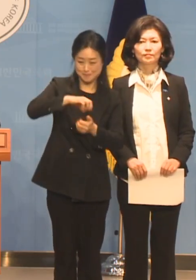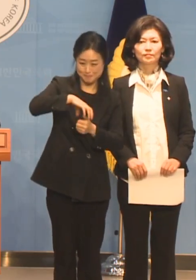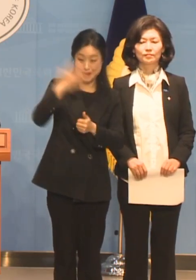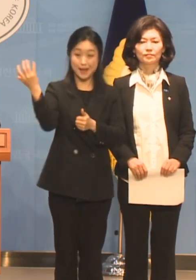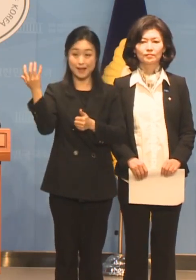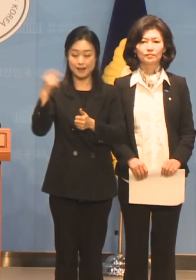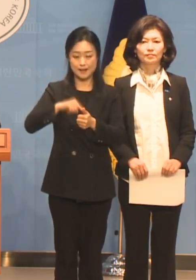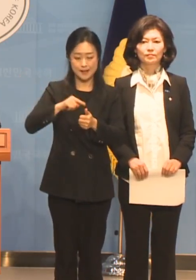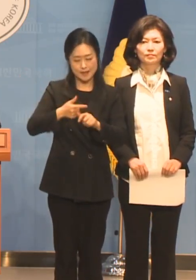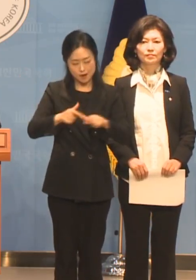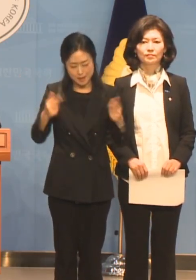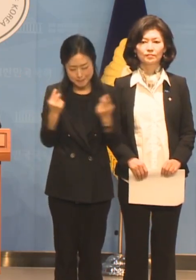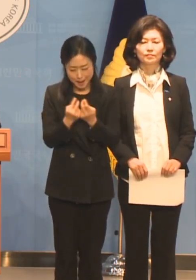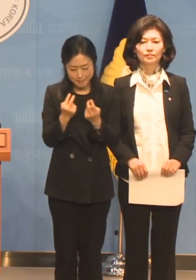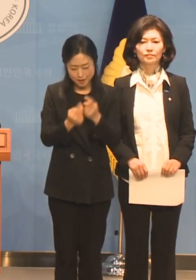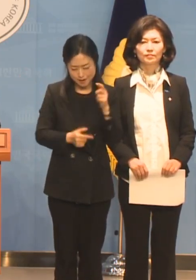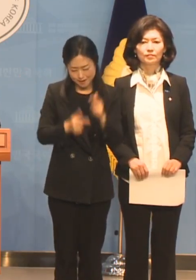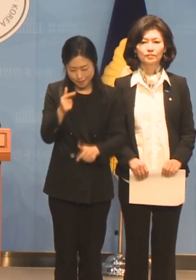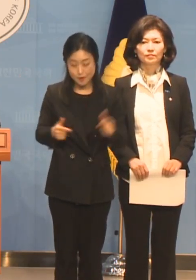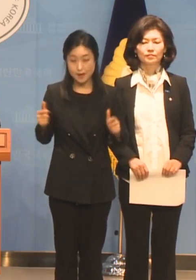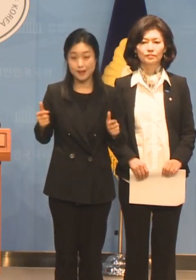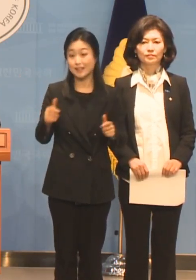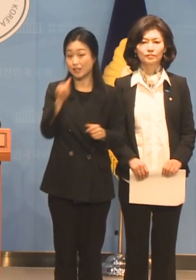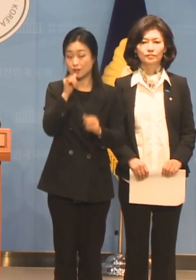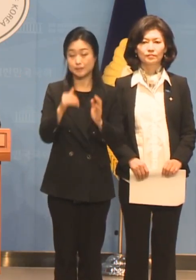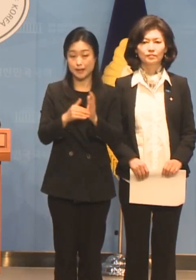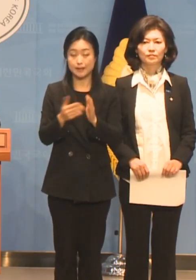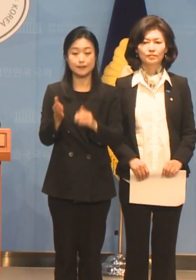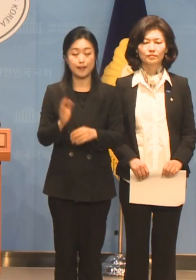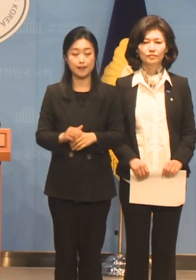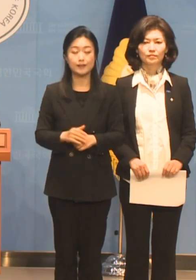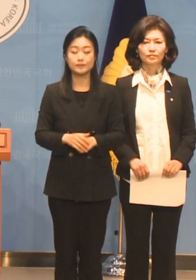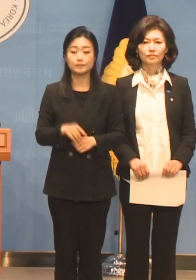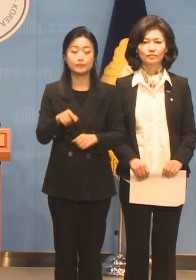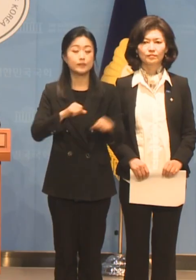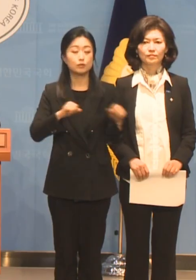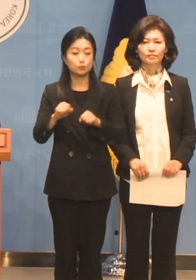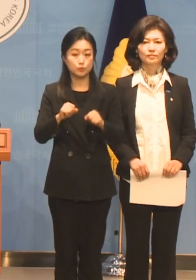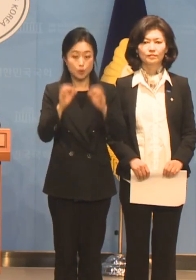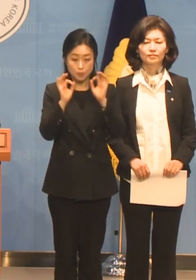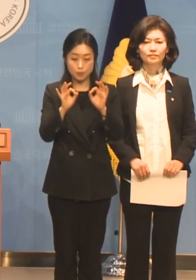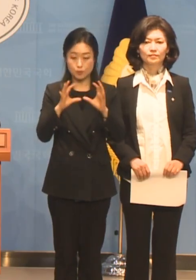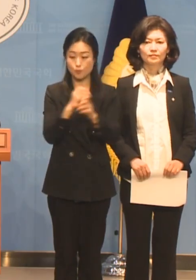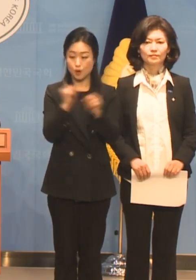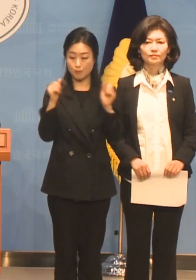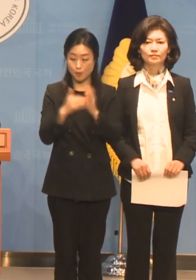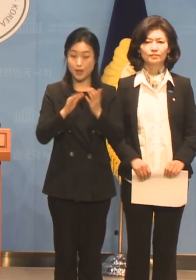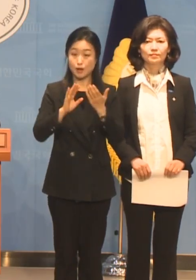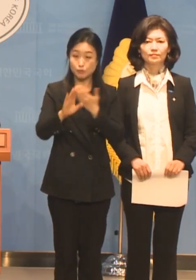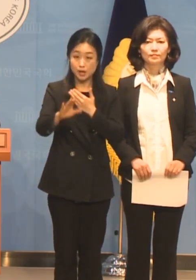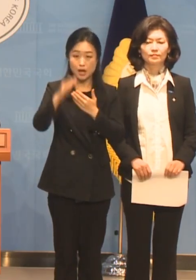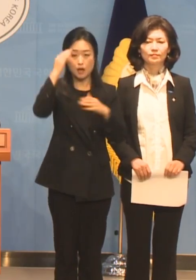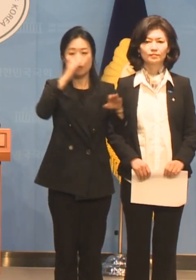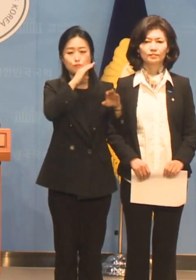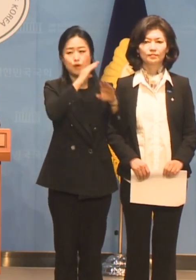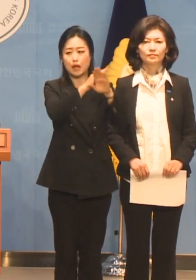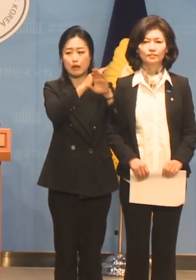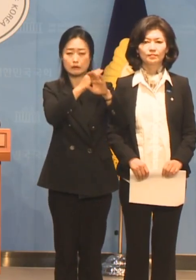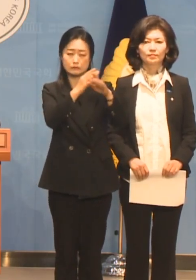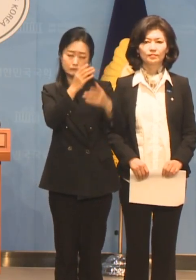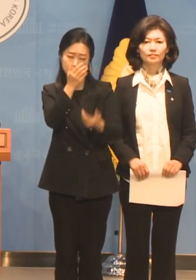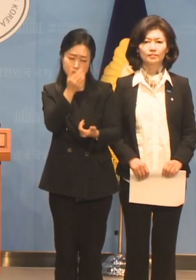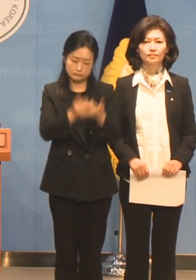이념과 방식으로 전개되었습니다. 그러나 이러한 운동은 광복 이후 냉전과 이념의